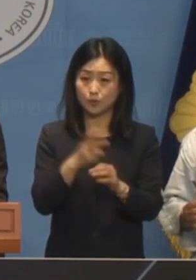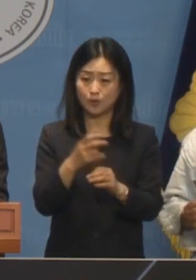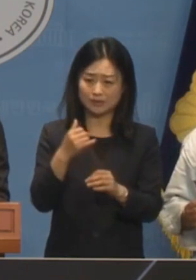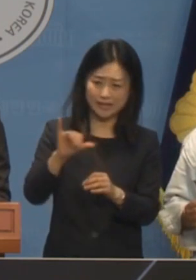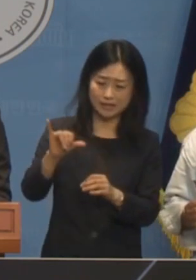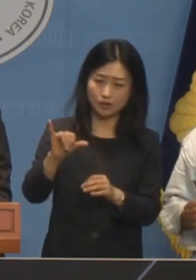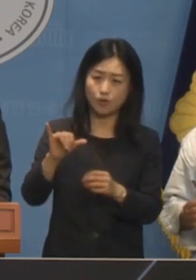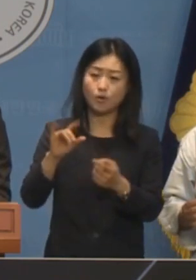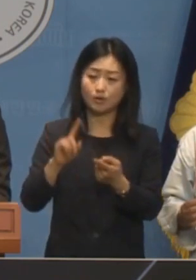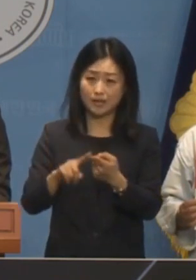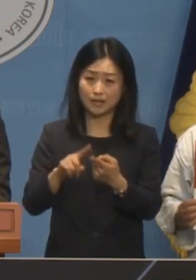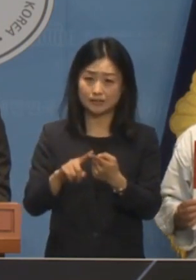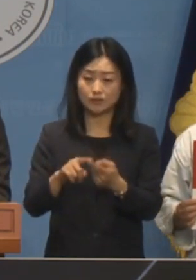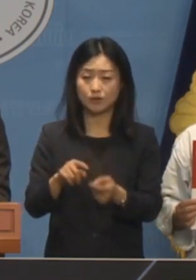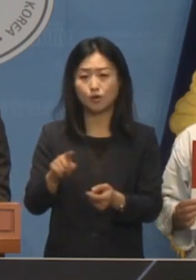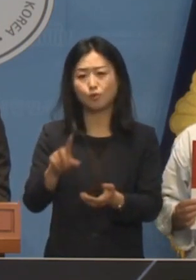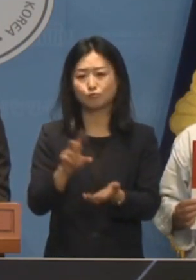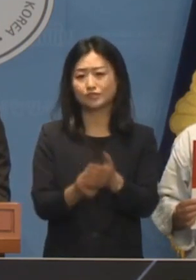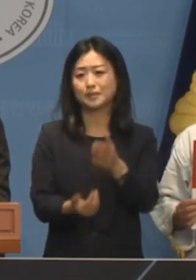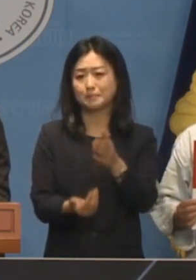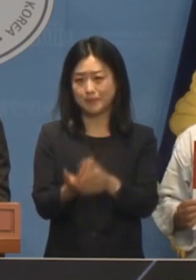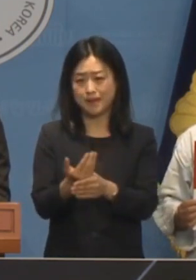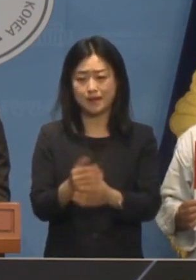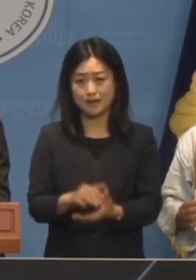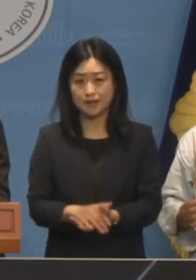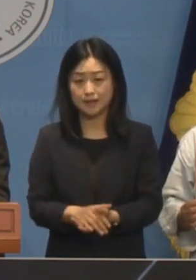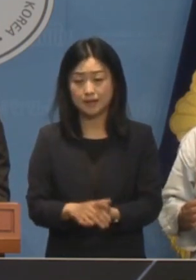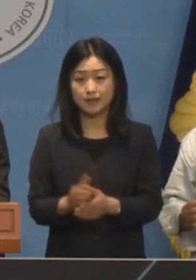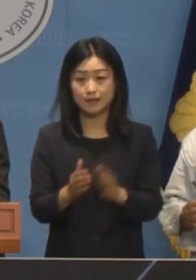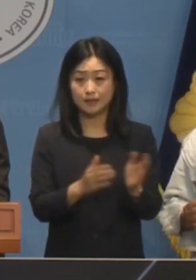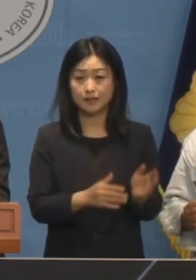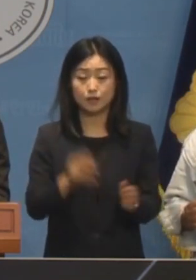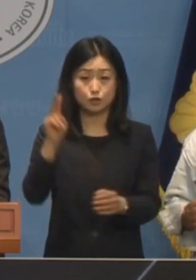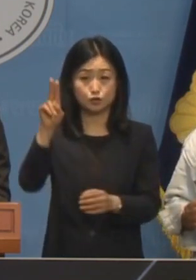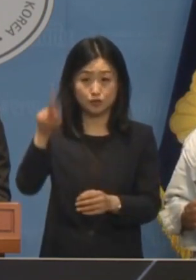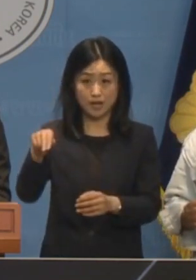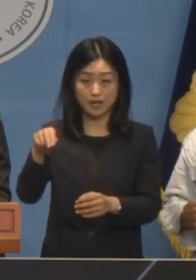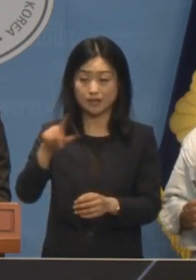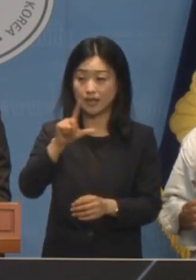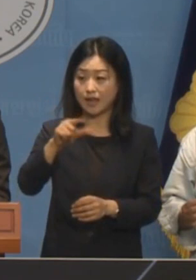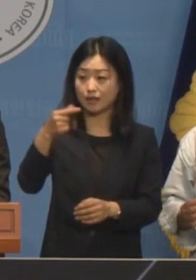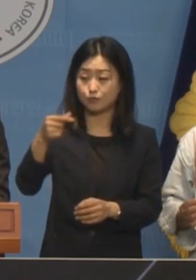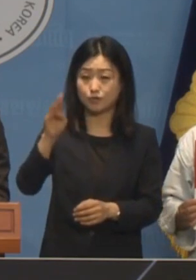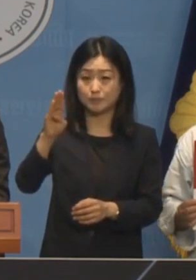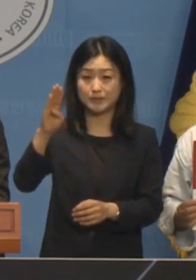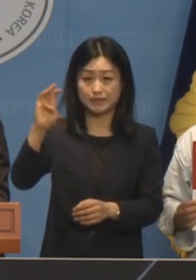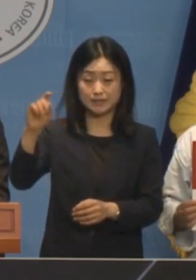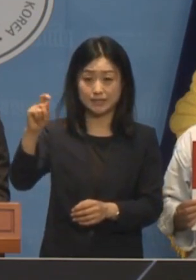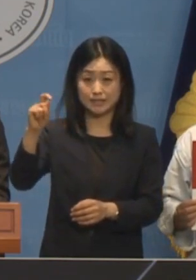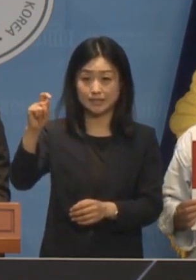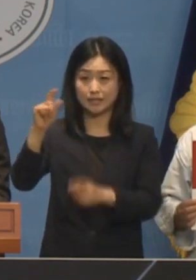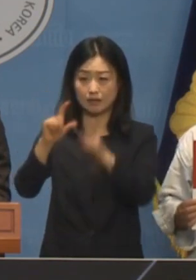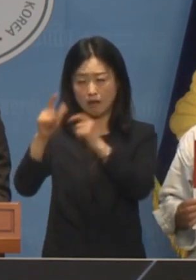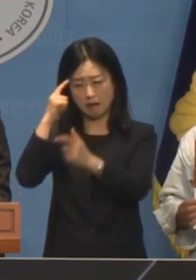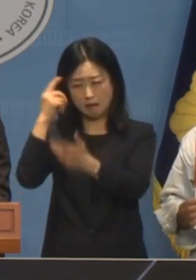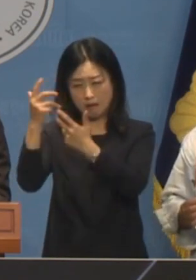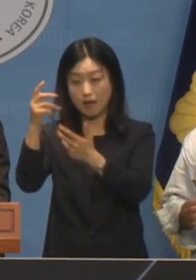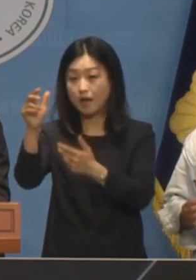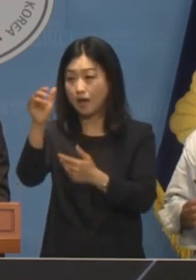장악된 탓이다. 유엔은 IOC보다 더욱 극심한 편향적 친-LGBT 행보와 맹목적